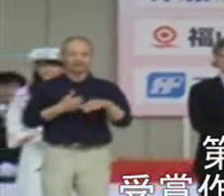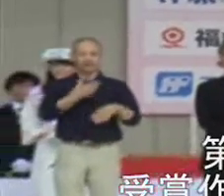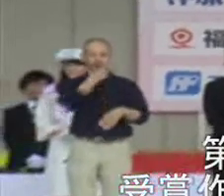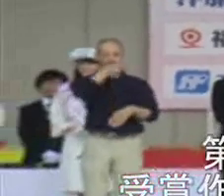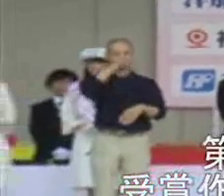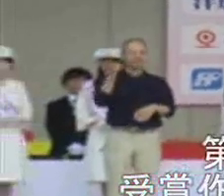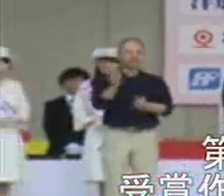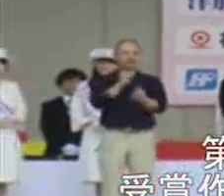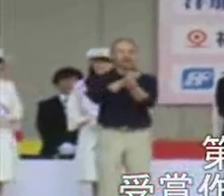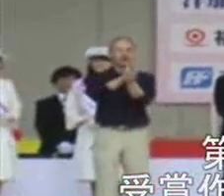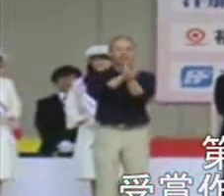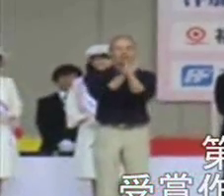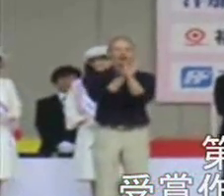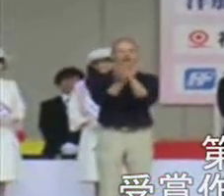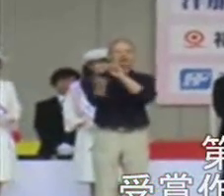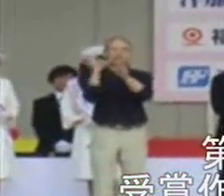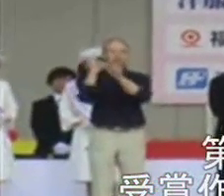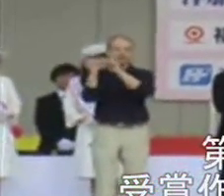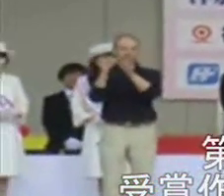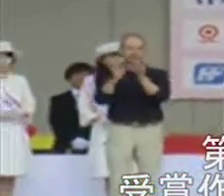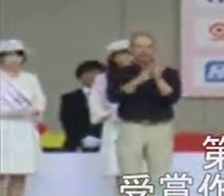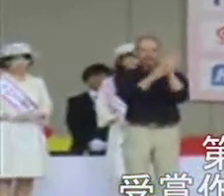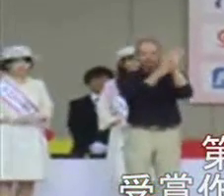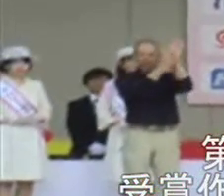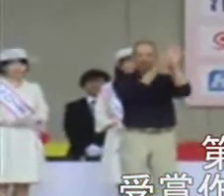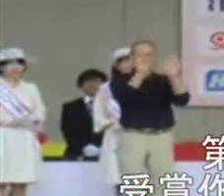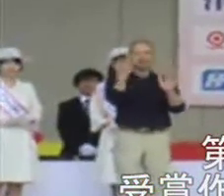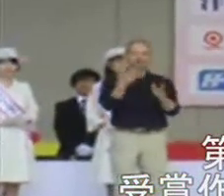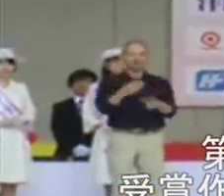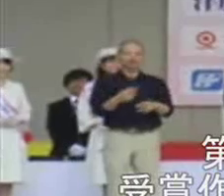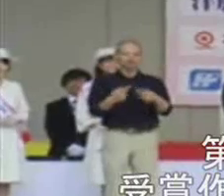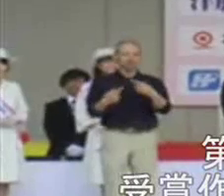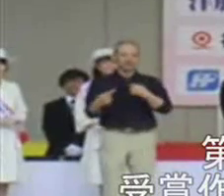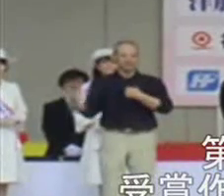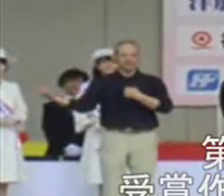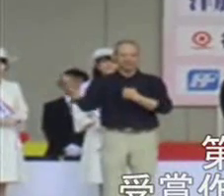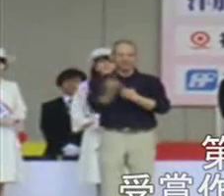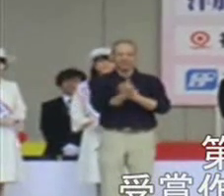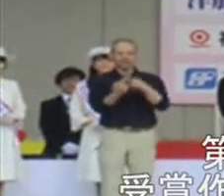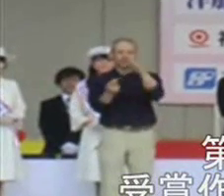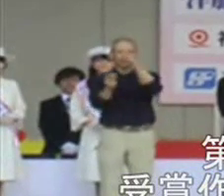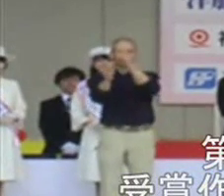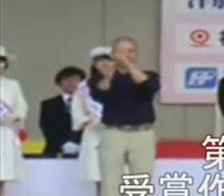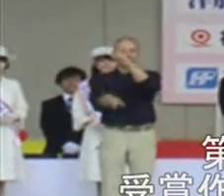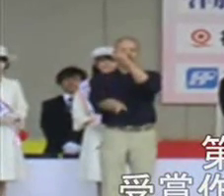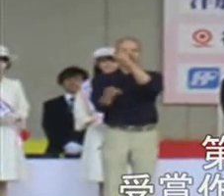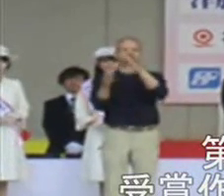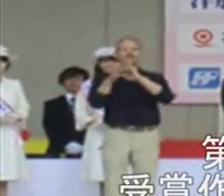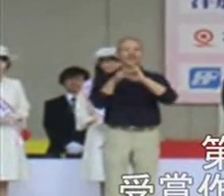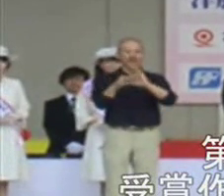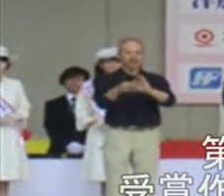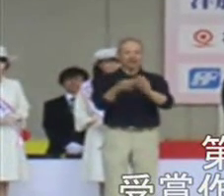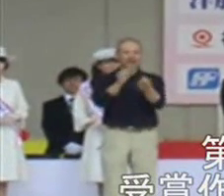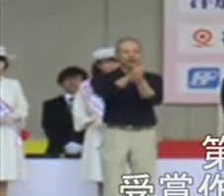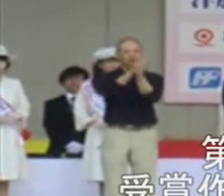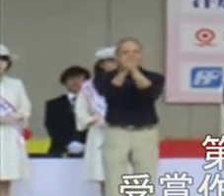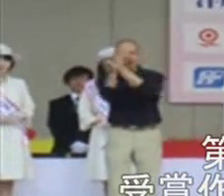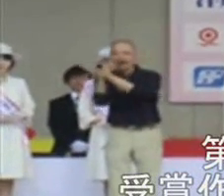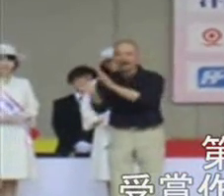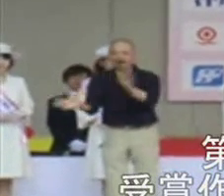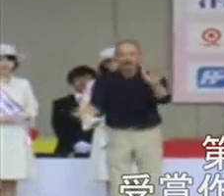ですが、さすがにちょっと季節外れで、10月でしたので季節外れで、その時は、ほとんどバラは見れ